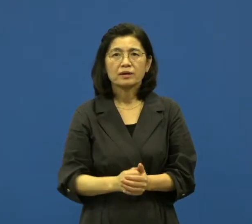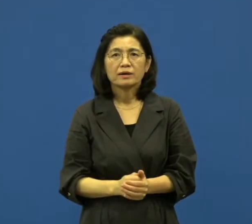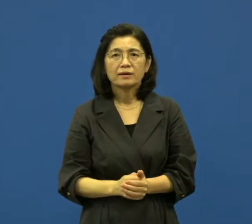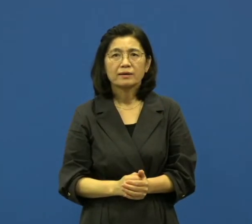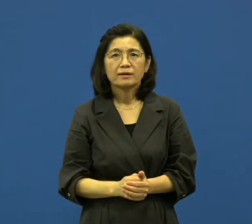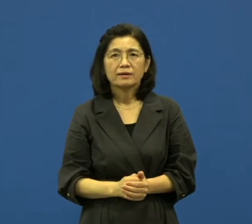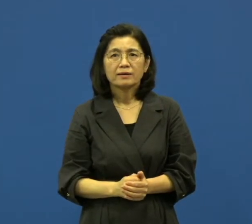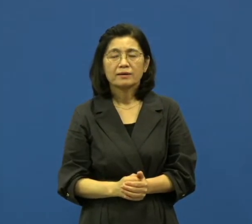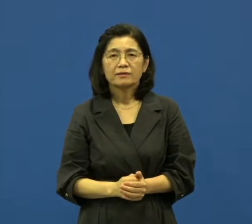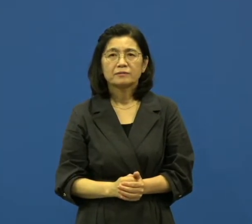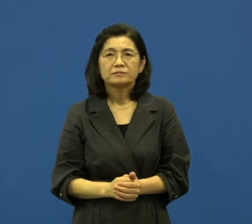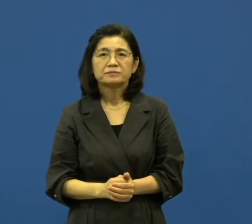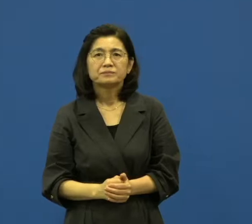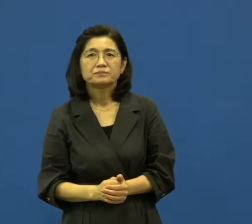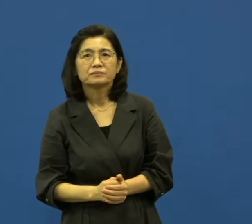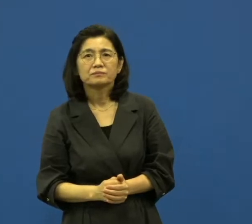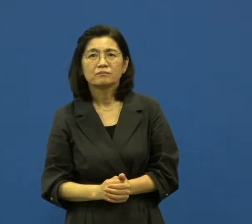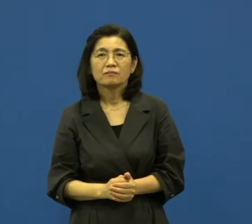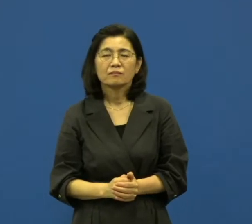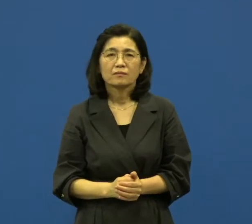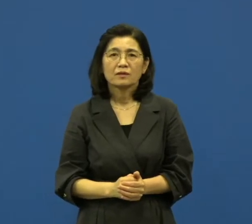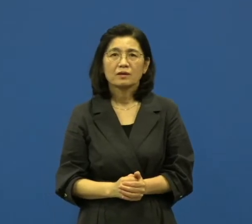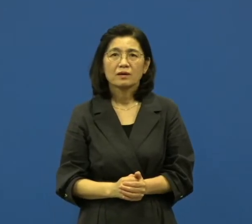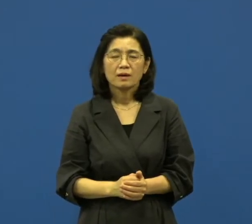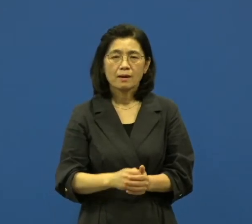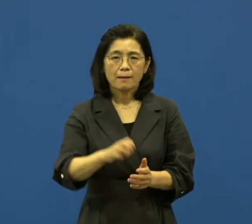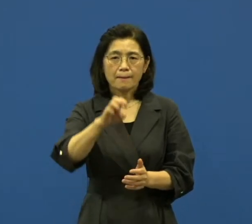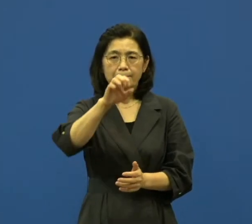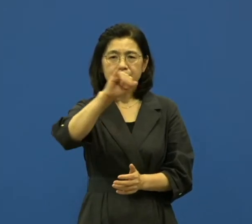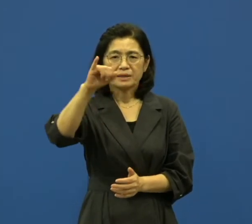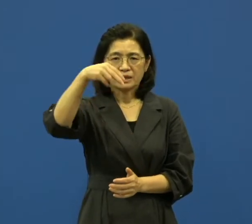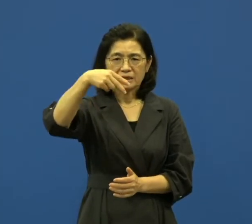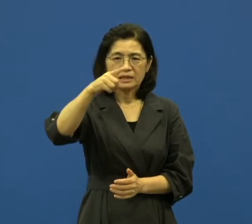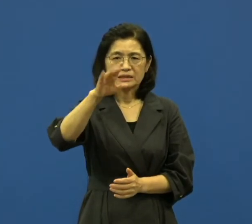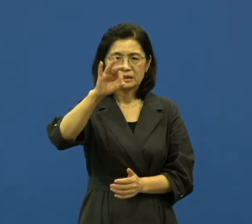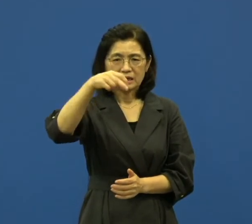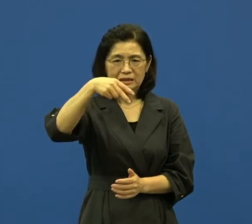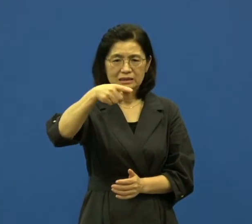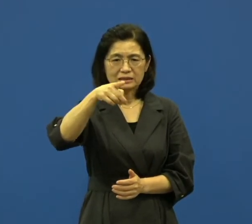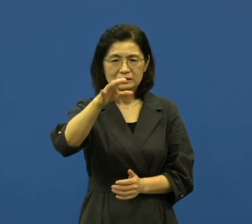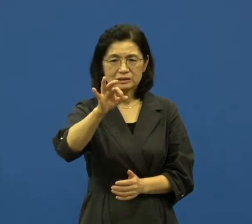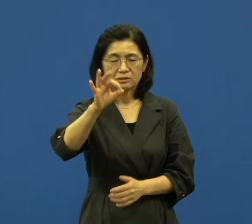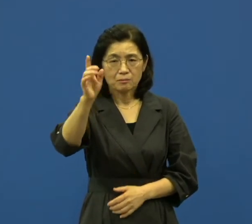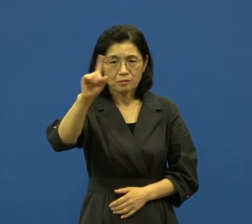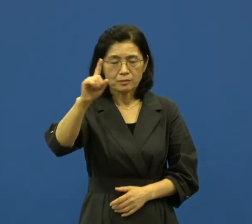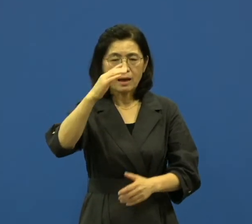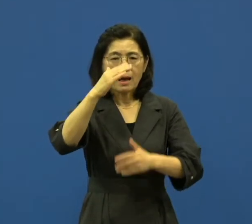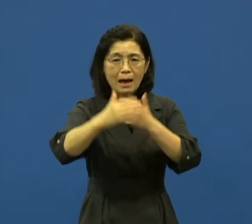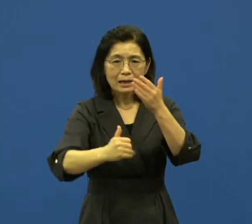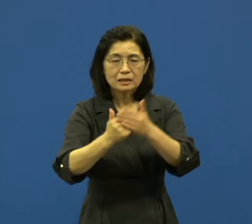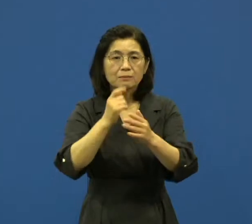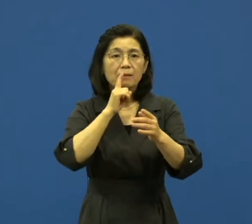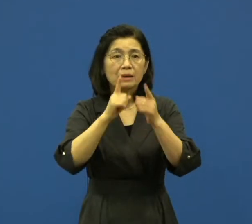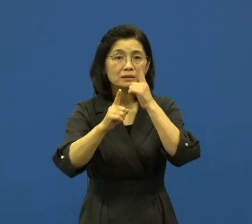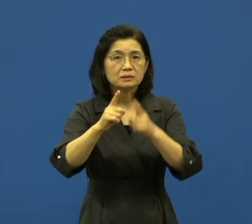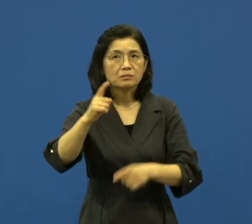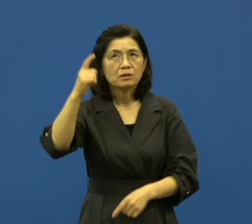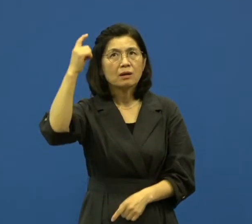가장 큰 결함일 수가 있어요. 왜 피상성일까요? 말씀을 머리로만 듣고 끝나기 때문에 그래요.